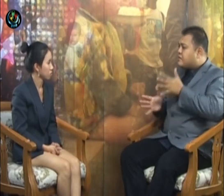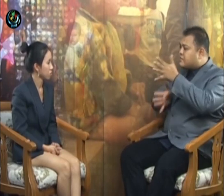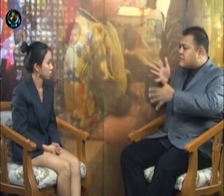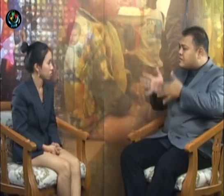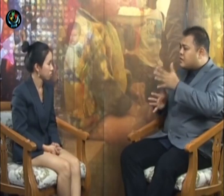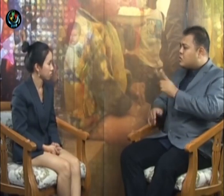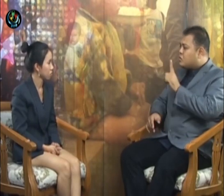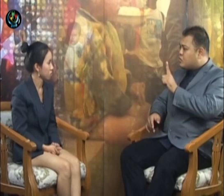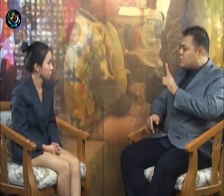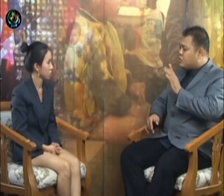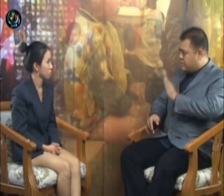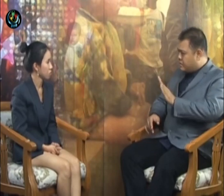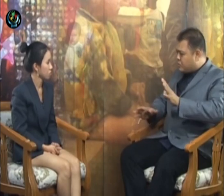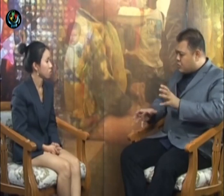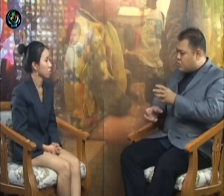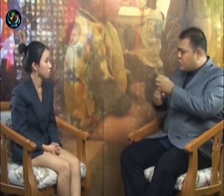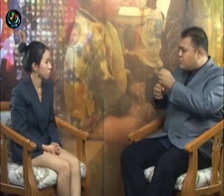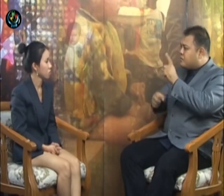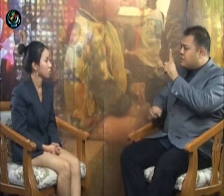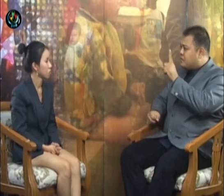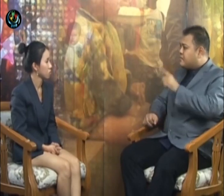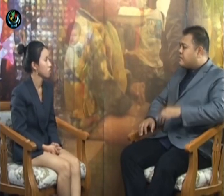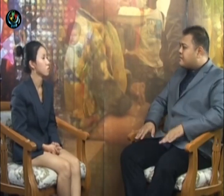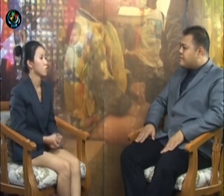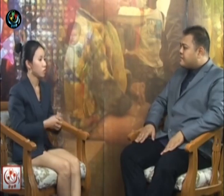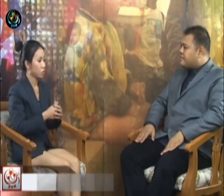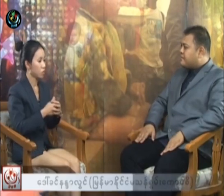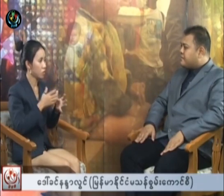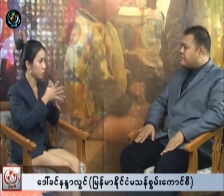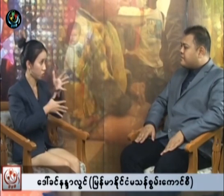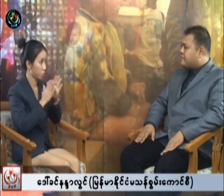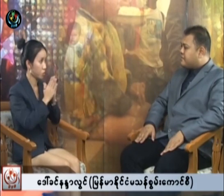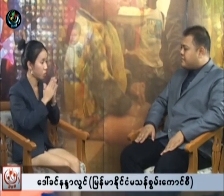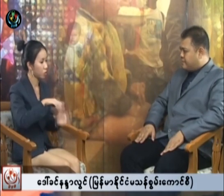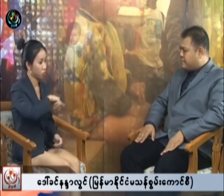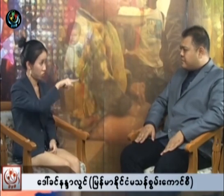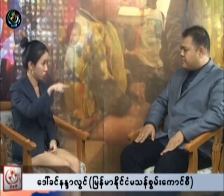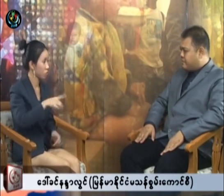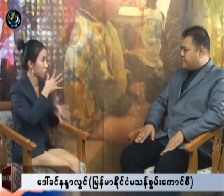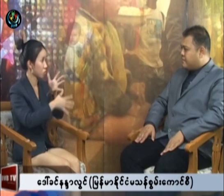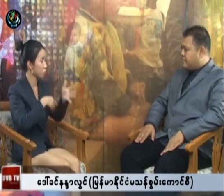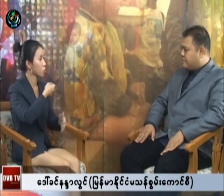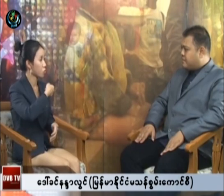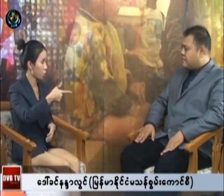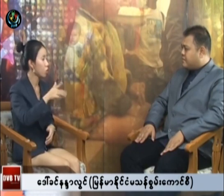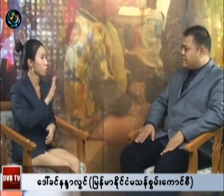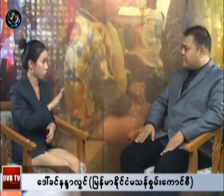ရှိလား ဘုံလက်ဟန်ဘာသာစကားတော့ရှိပါတယ်ဒေသအနေထားအရလ